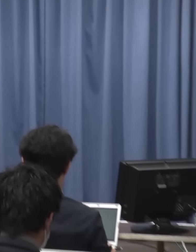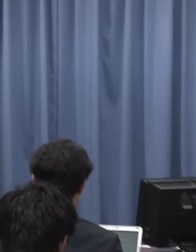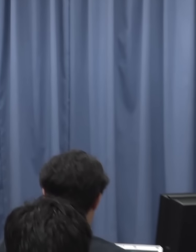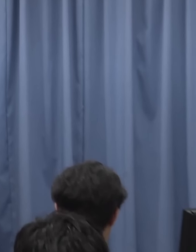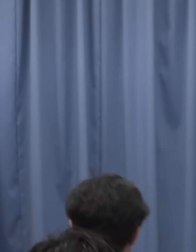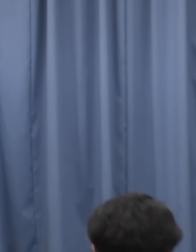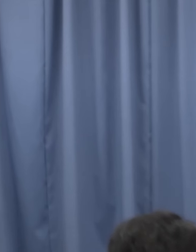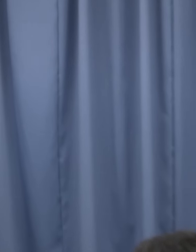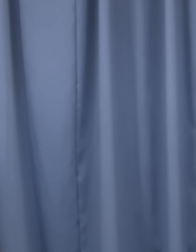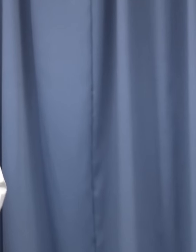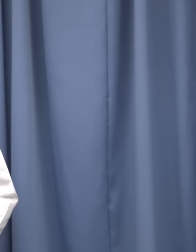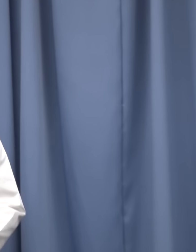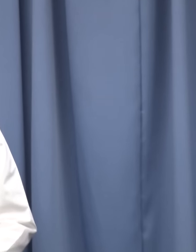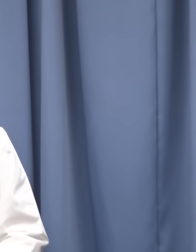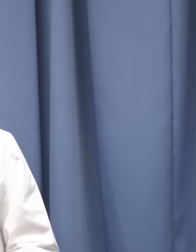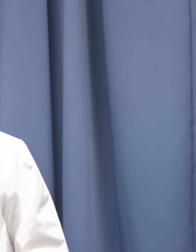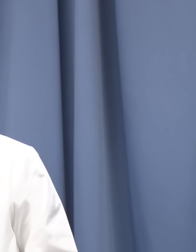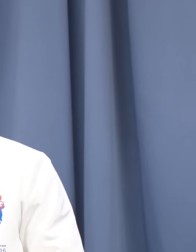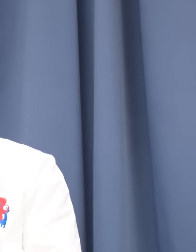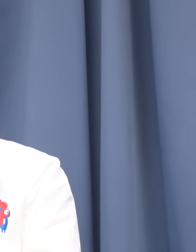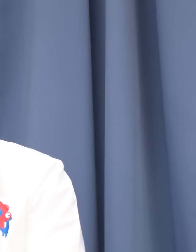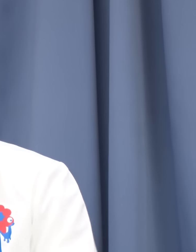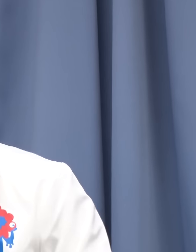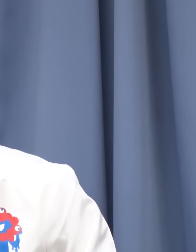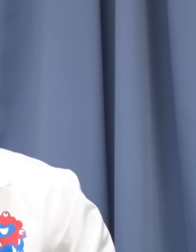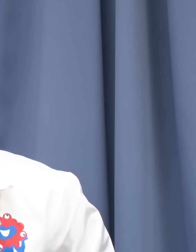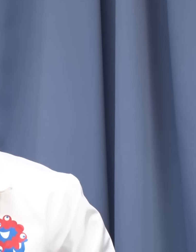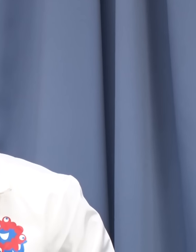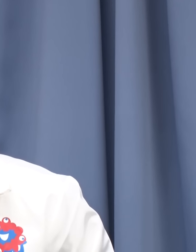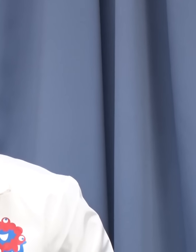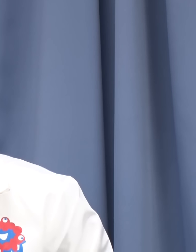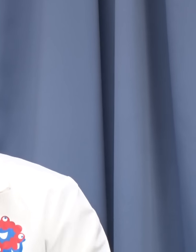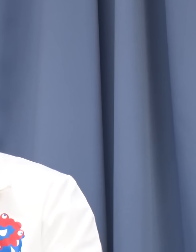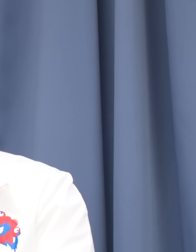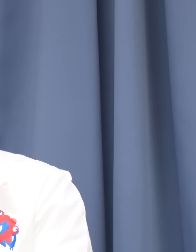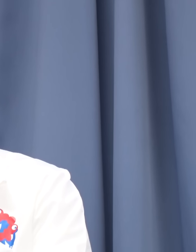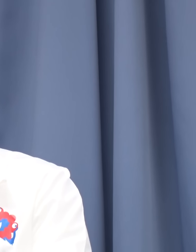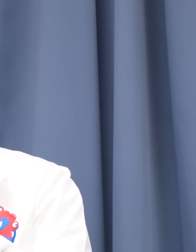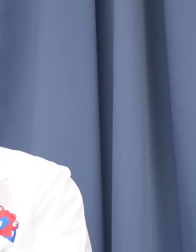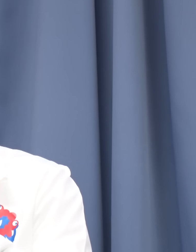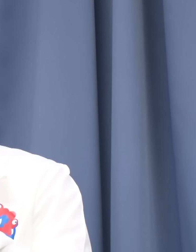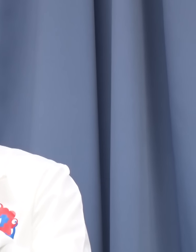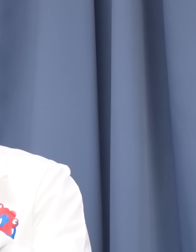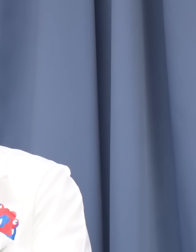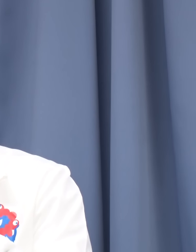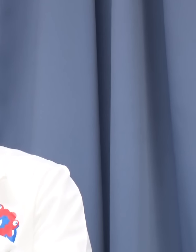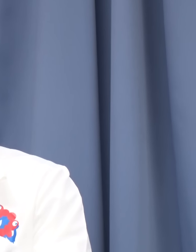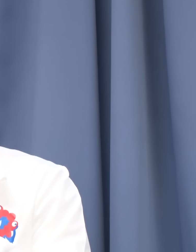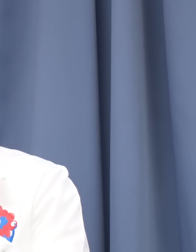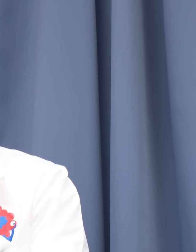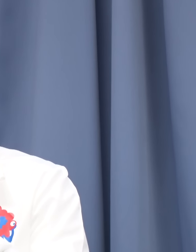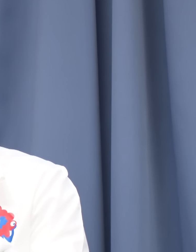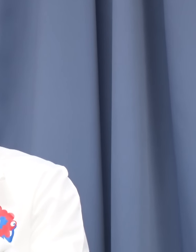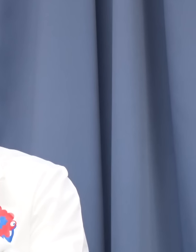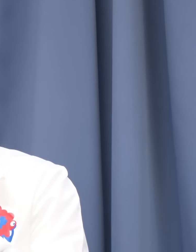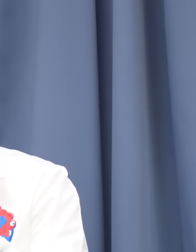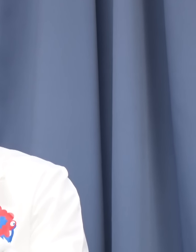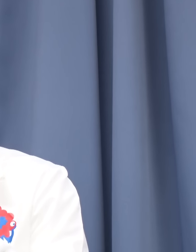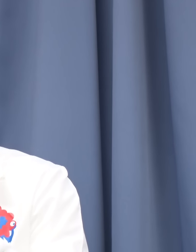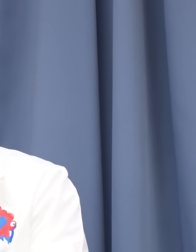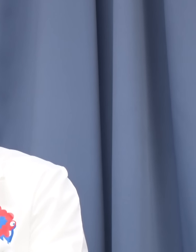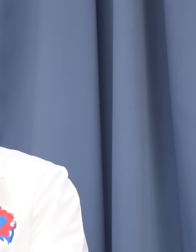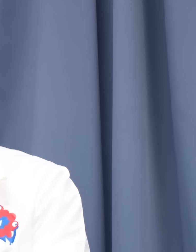ニフェストに提案していくおつもりあるんでしょうか。あの憲法改正が必要だと思うんですけど、 あの日本維新の会のマニフェストに僕は提案したいというふうに